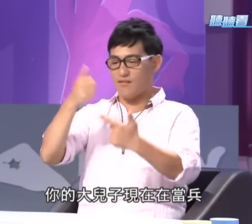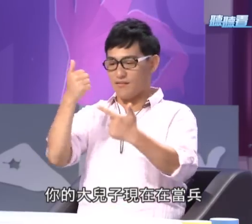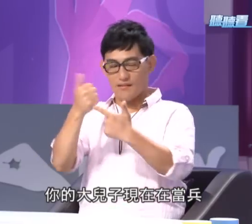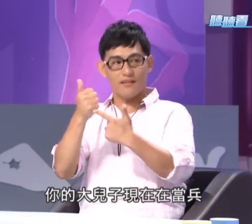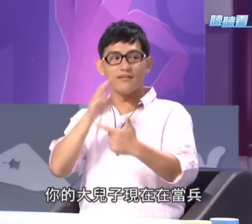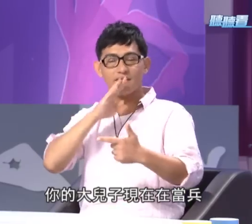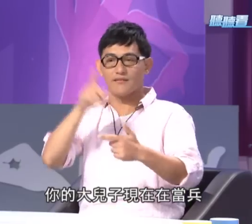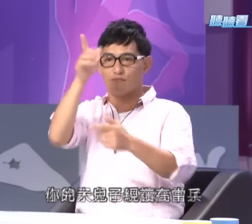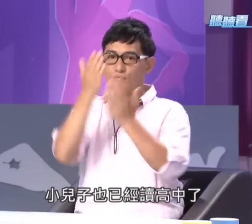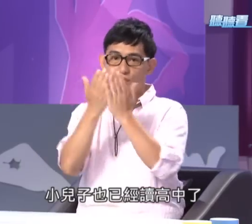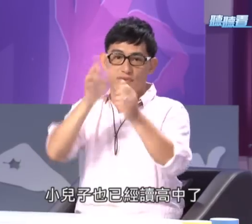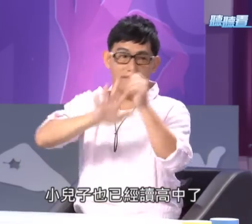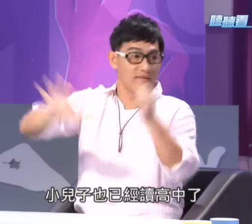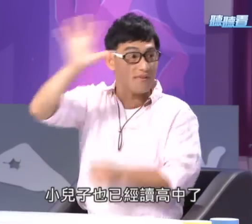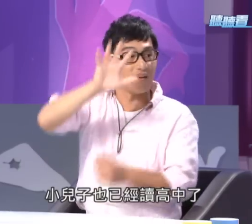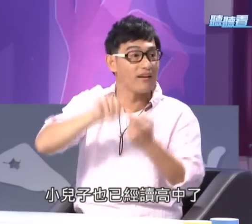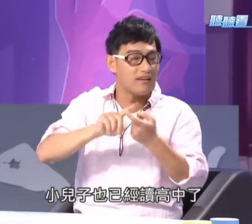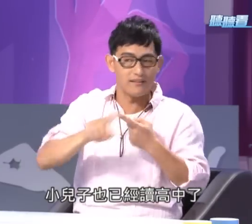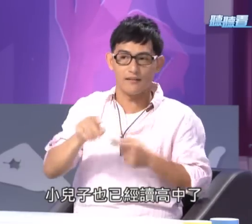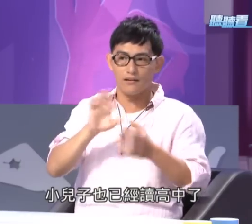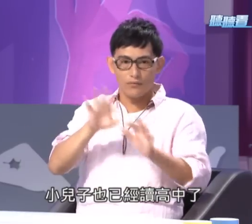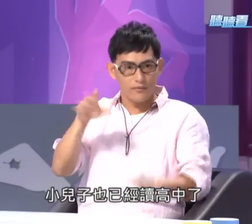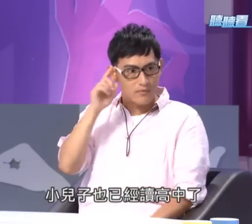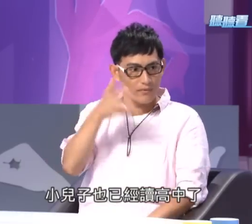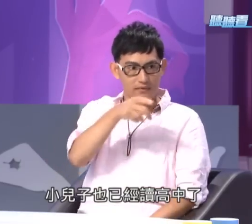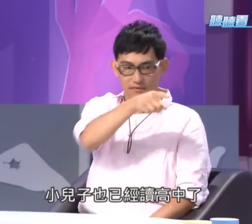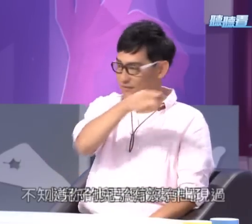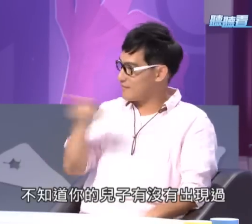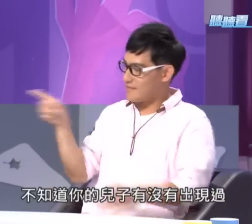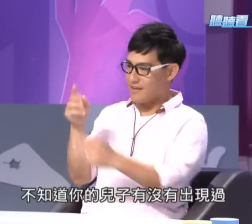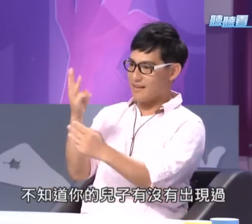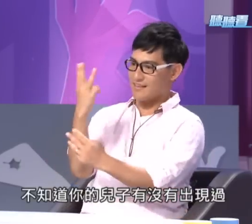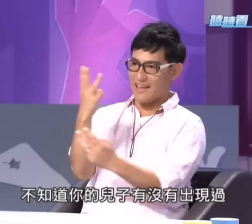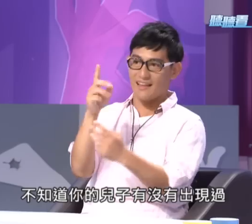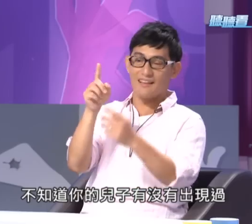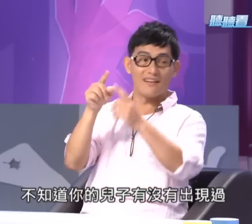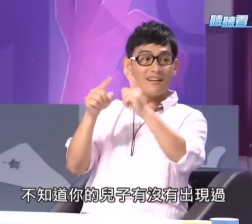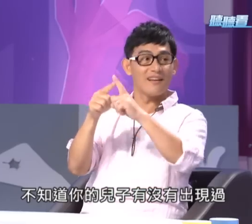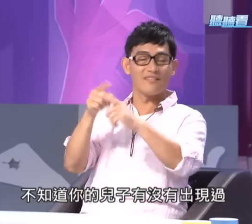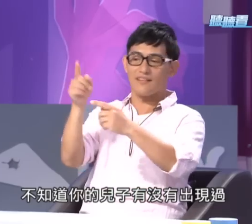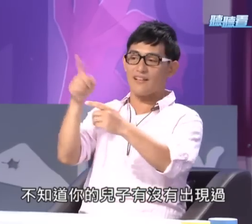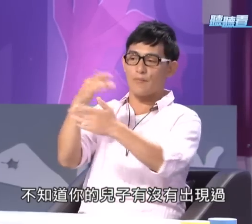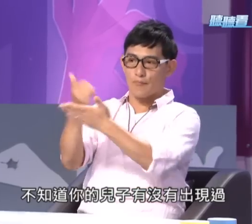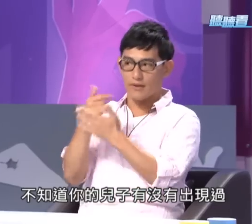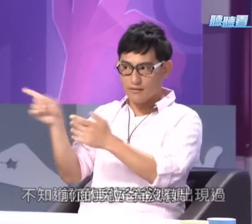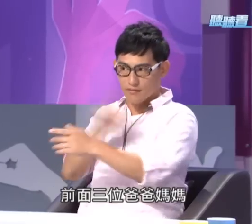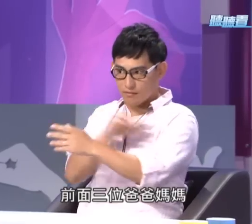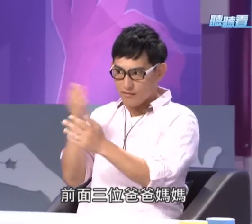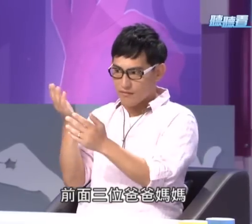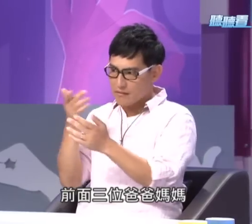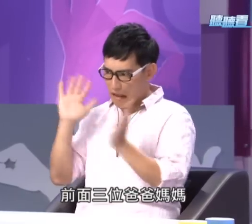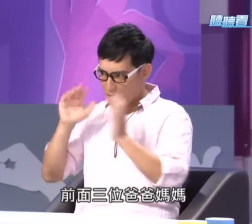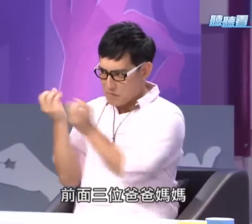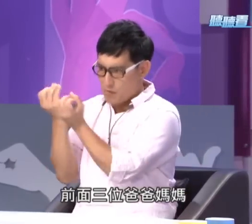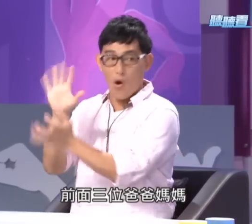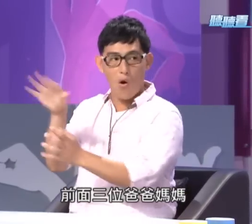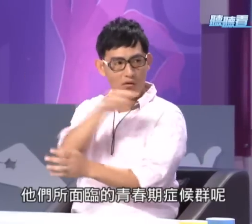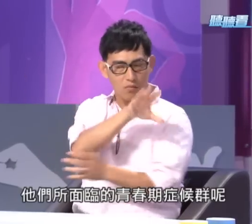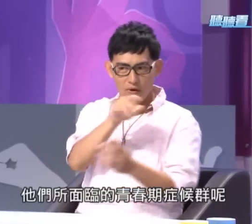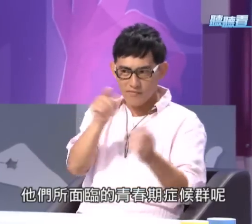兵，小儿子呢也已经读高中了啊。不知道你的儿子有没有出现过前面三位爸爸妈妈他们所面临